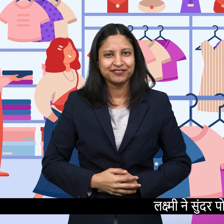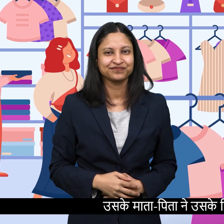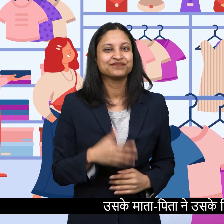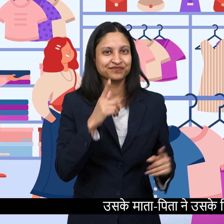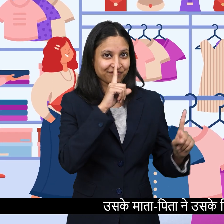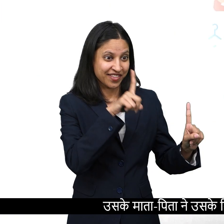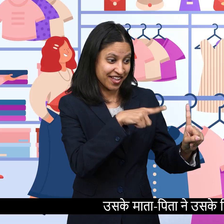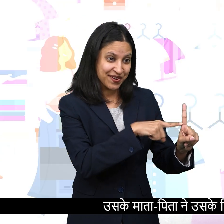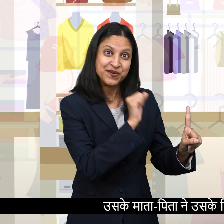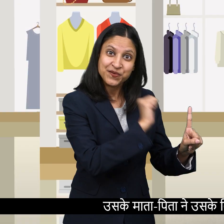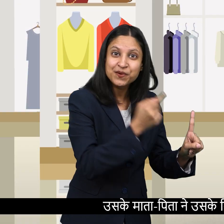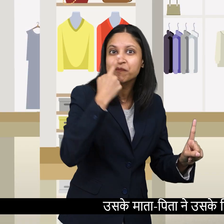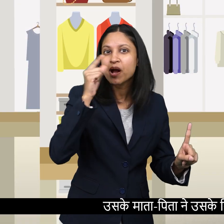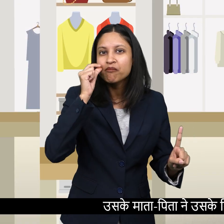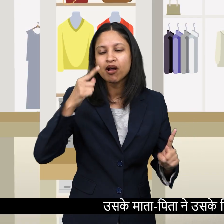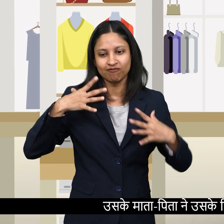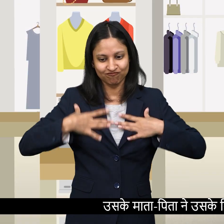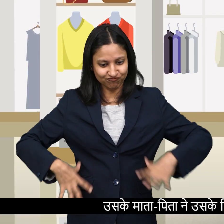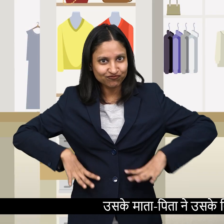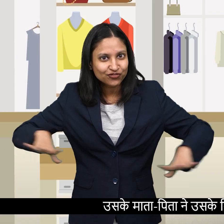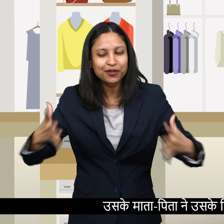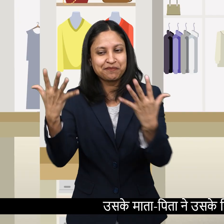उसके माता पिता ने उसके लिए एक सुंदर फ्रॉक खरीदी।